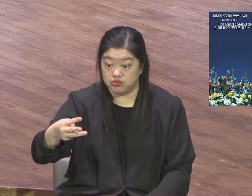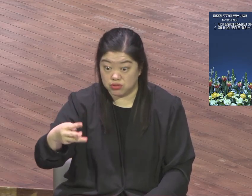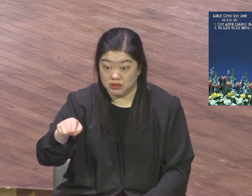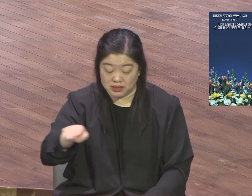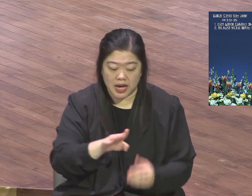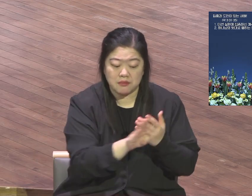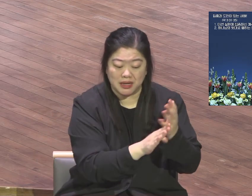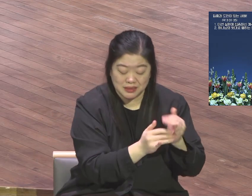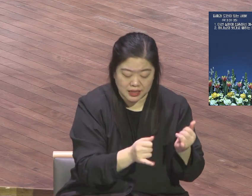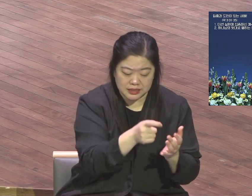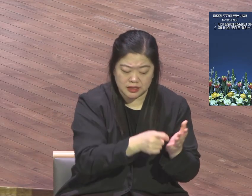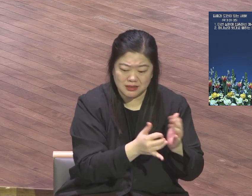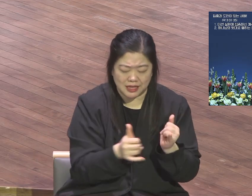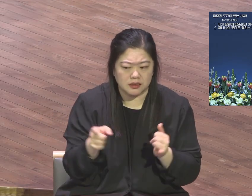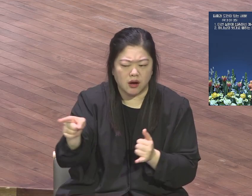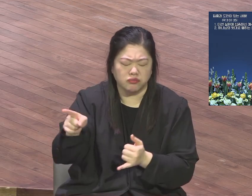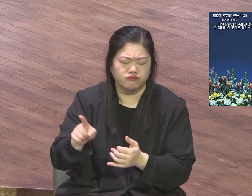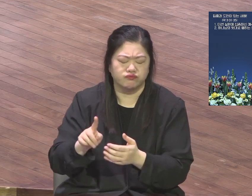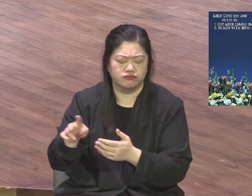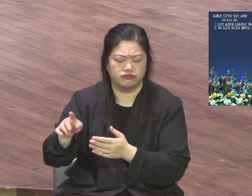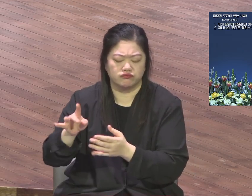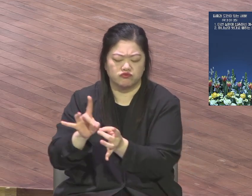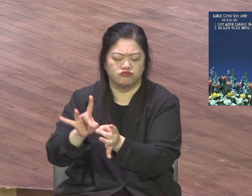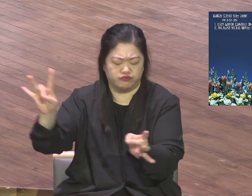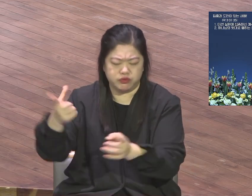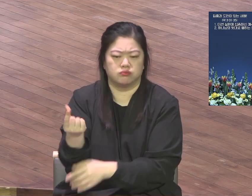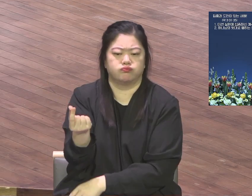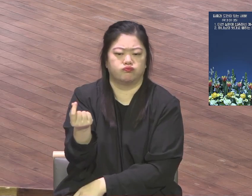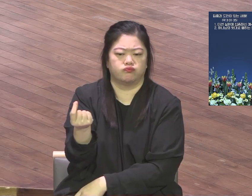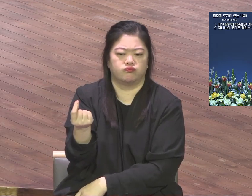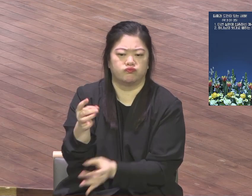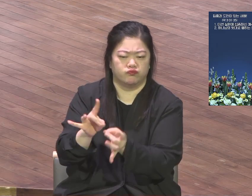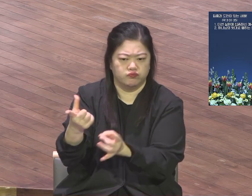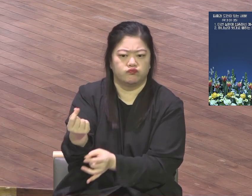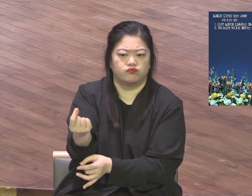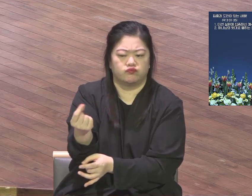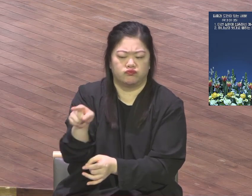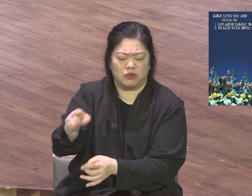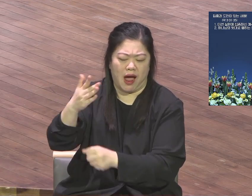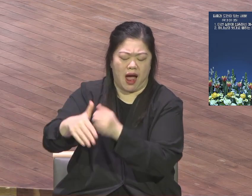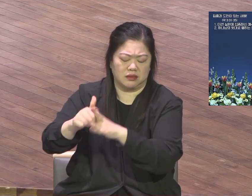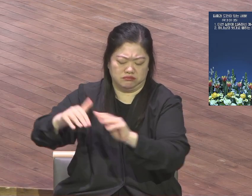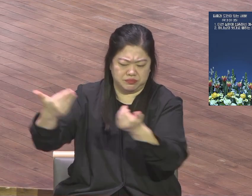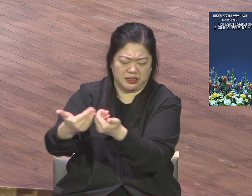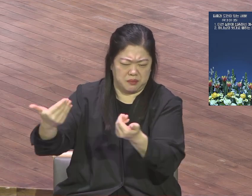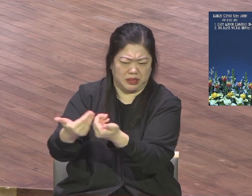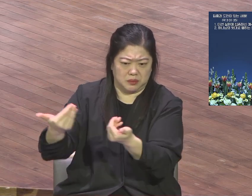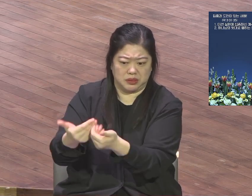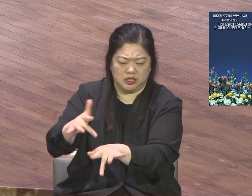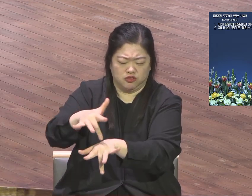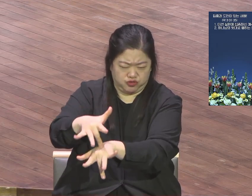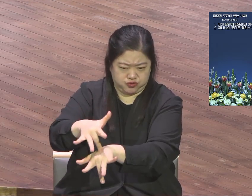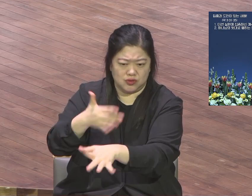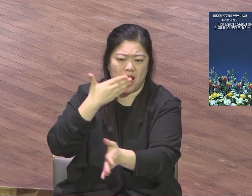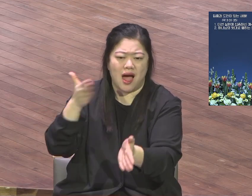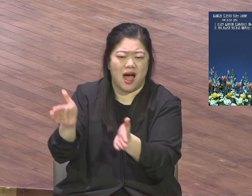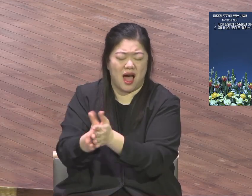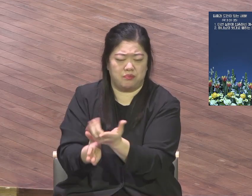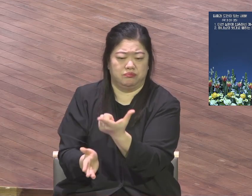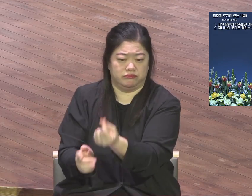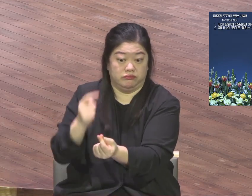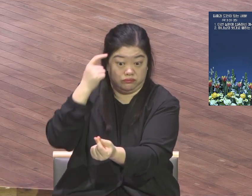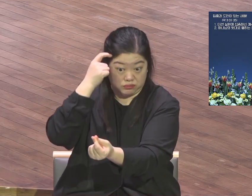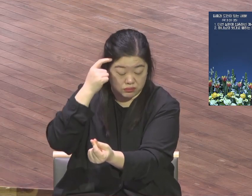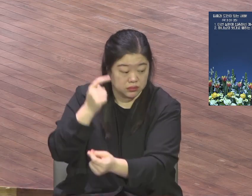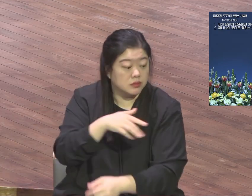사탄의 졸개들입니다. 귀신들은 복수고 사탄은 단수예요. 이 사탄이 귀신들 쫙 올려는